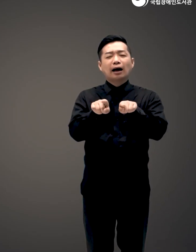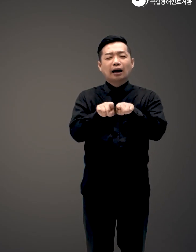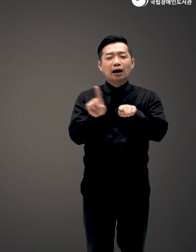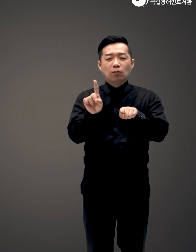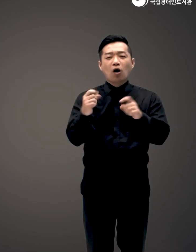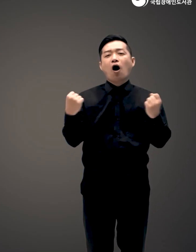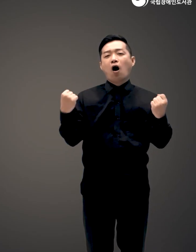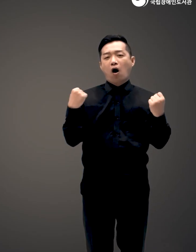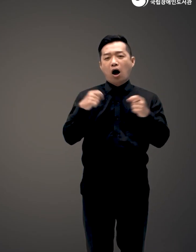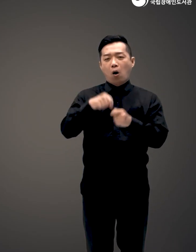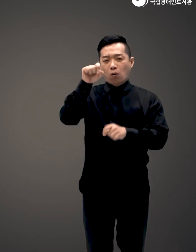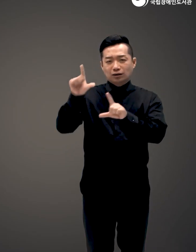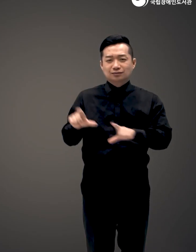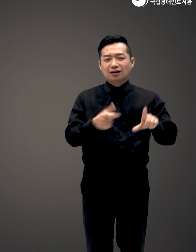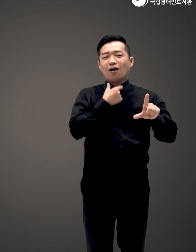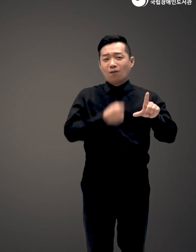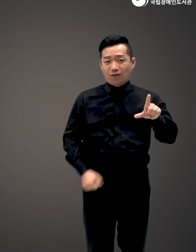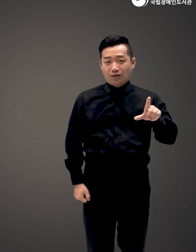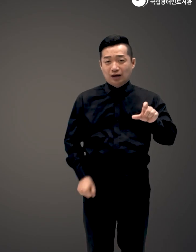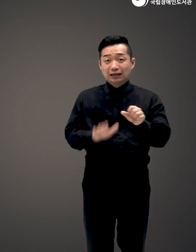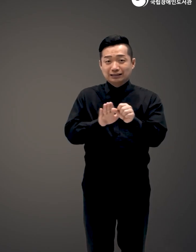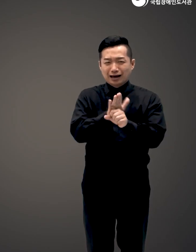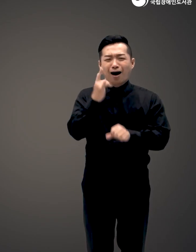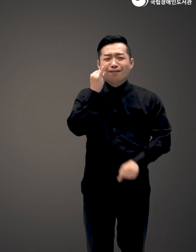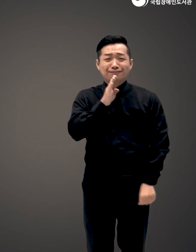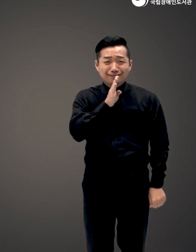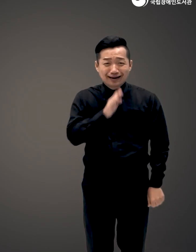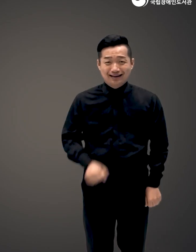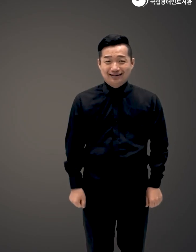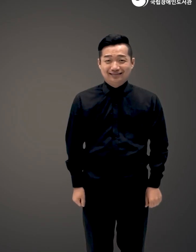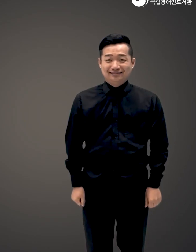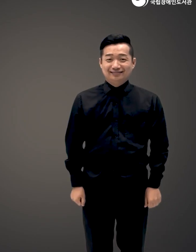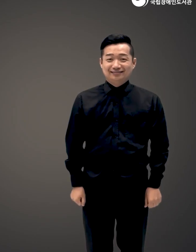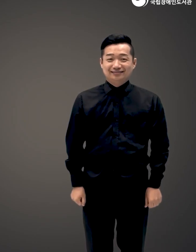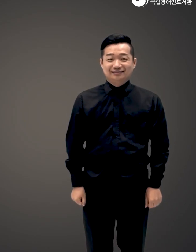건강하게 오래 사시면 좋겠고 사랑하는 엄마인데